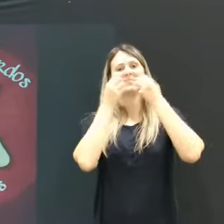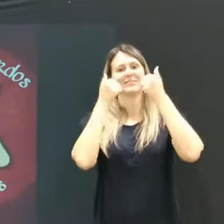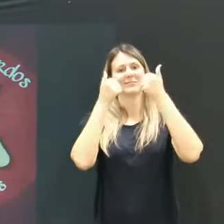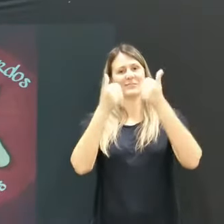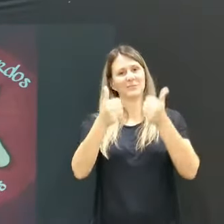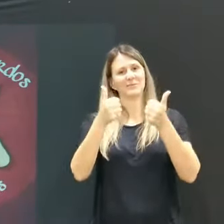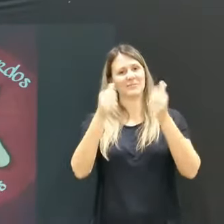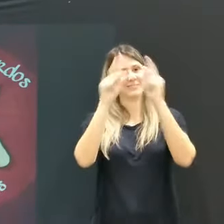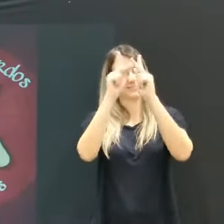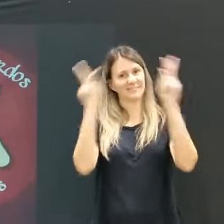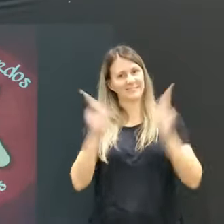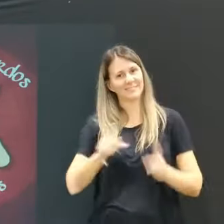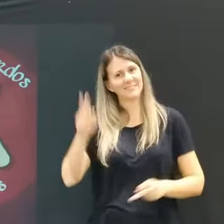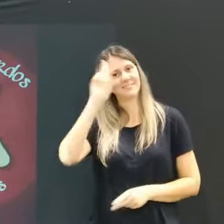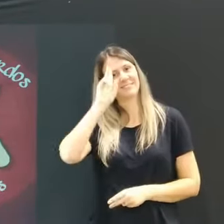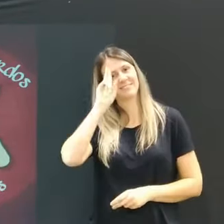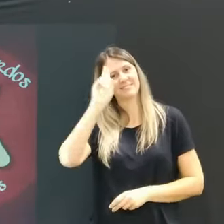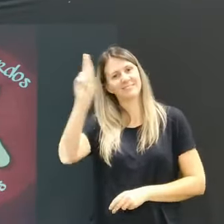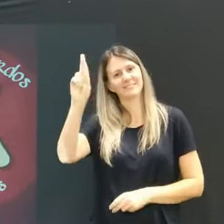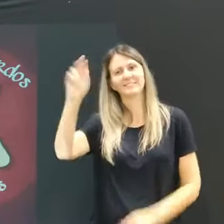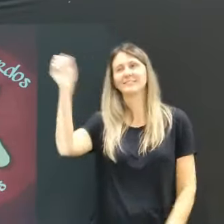Oi, tudo bem? Paz do Senhor,